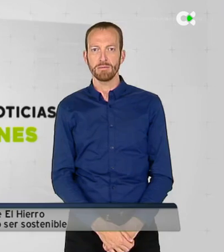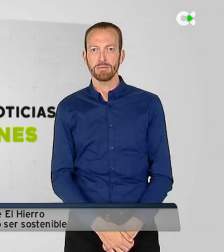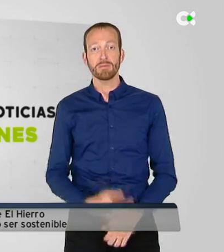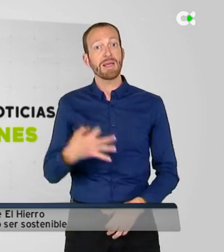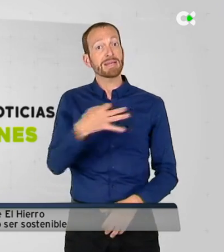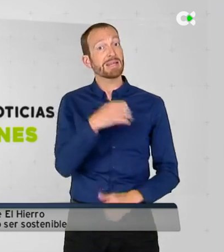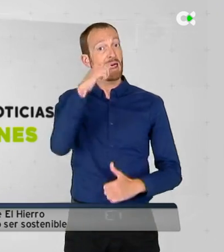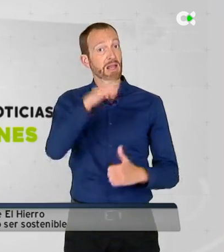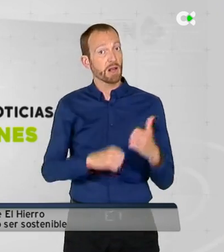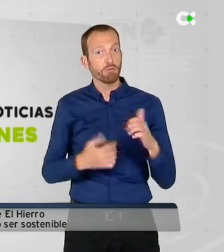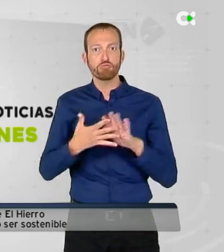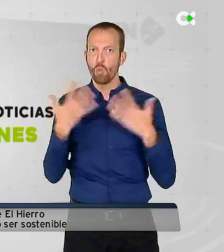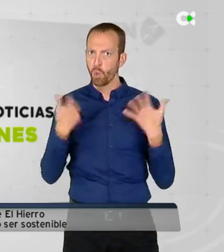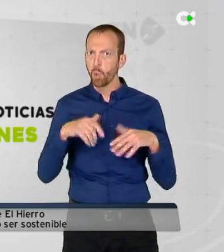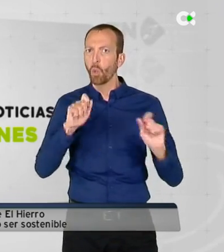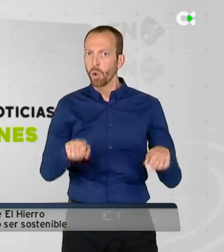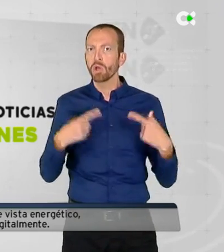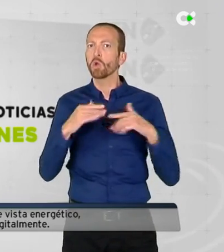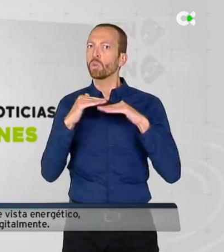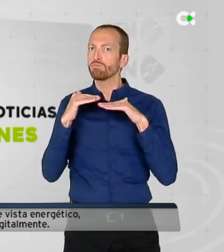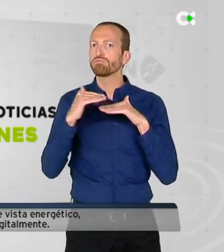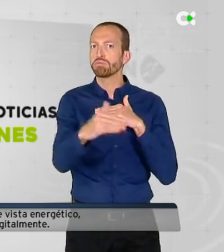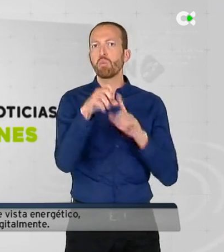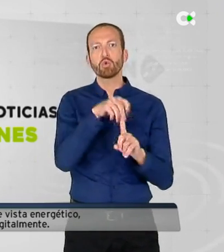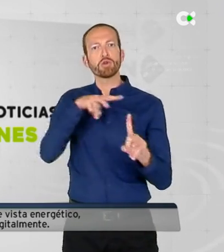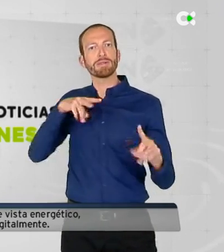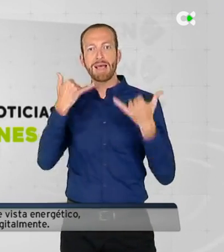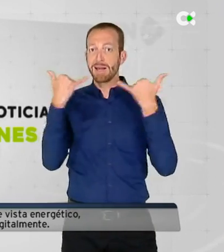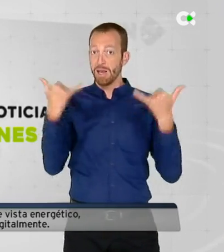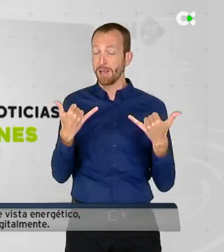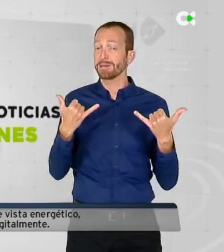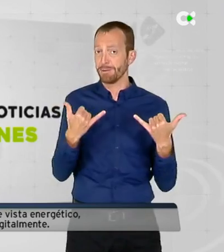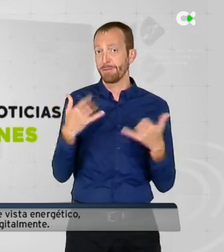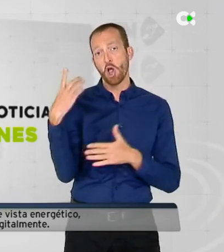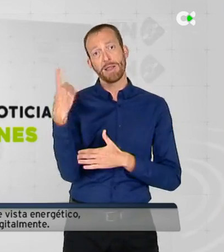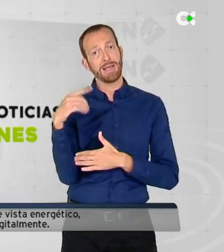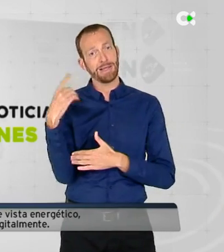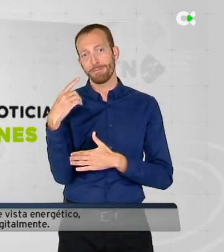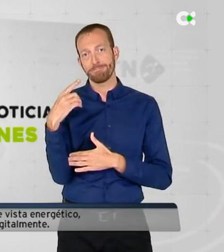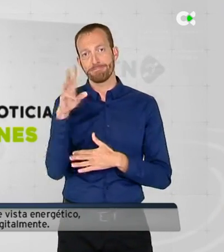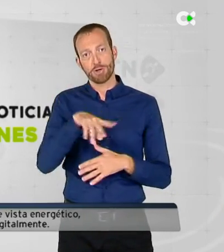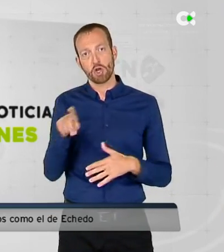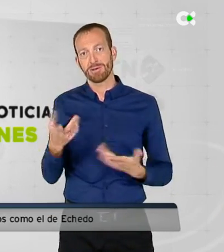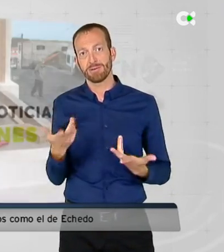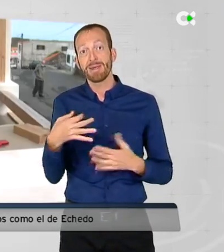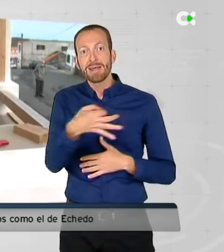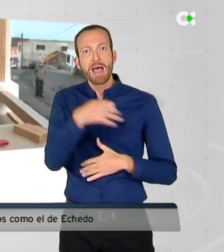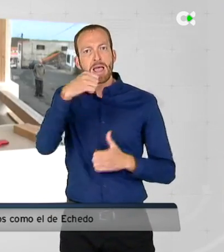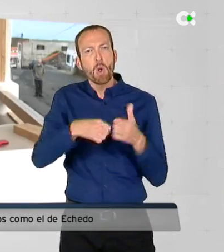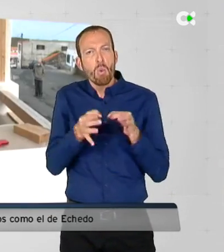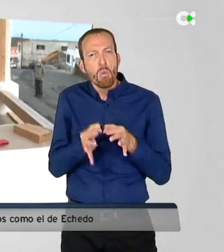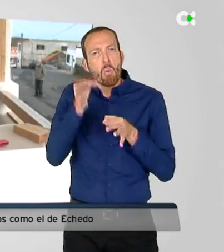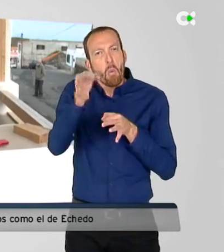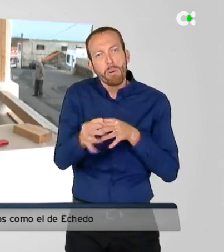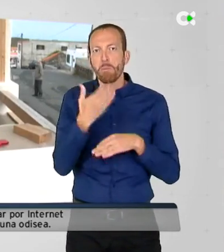La isla del Hierro ha conseguido ser sostenible desde el punto de vista energético, pero no digitalmente. En la isla hay pueblos